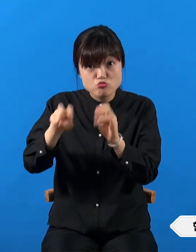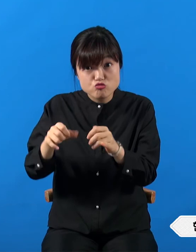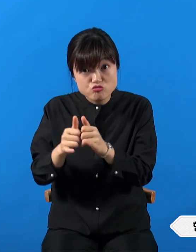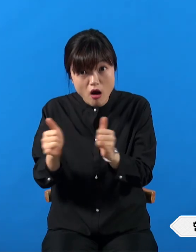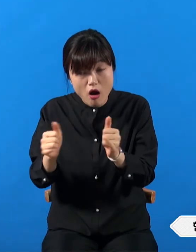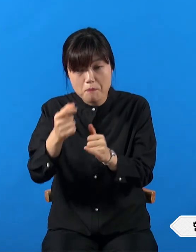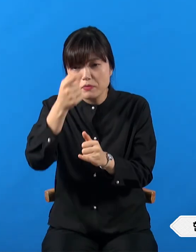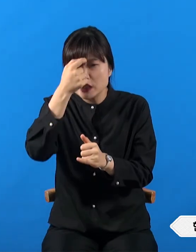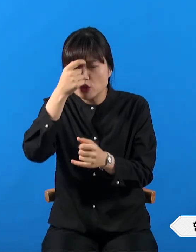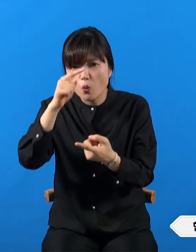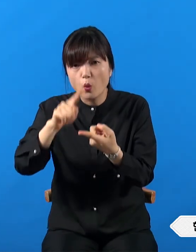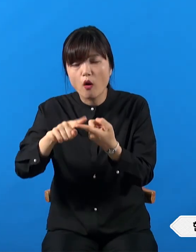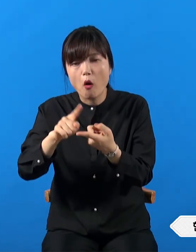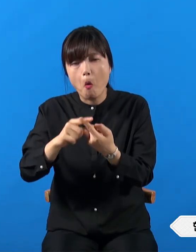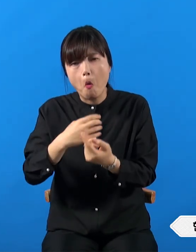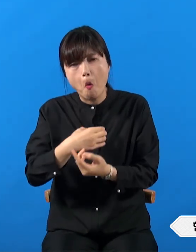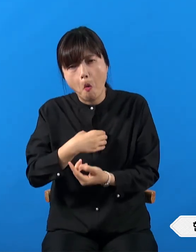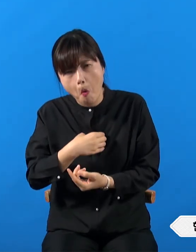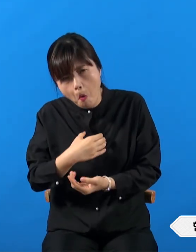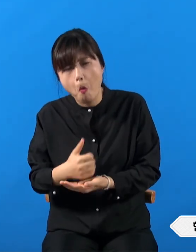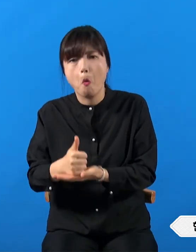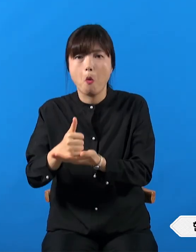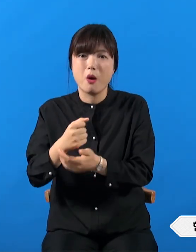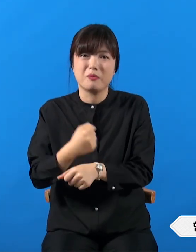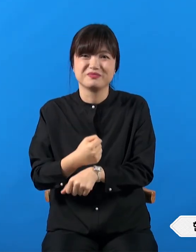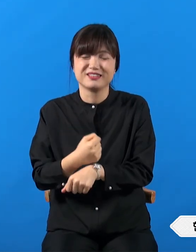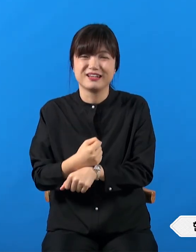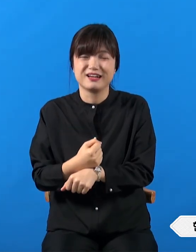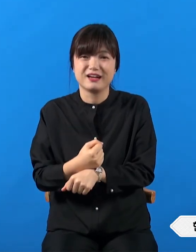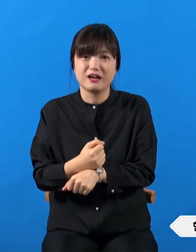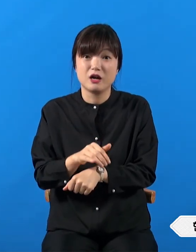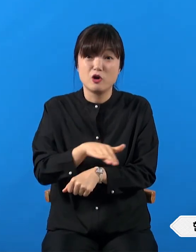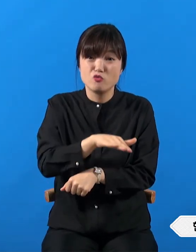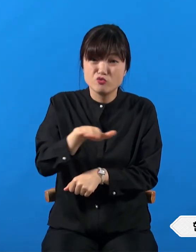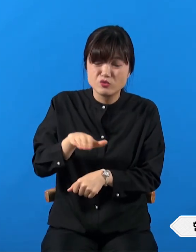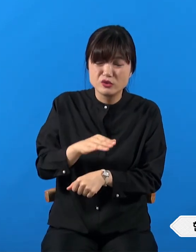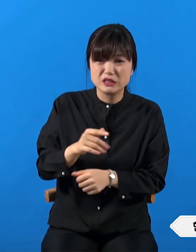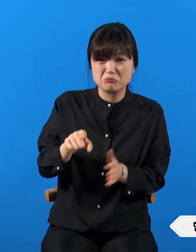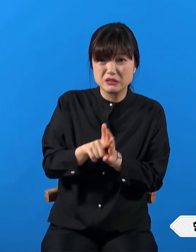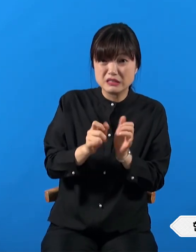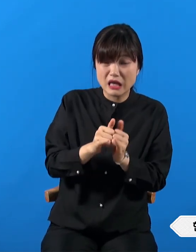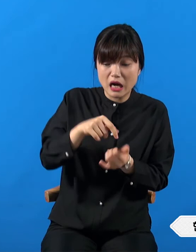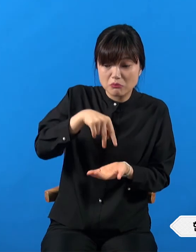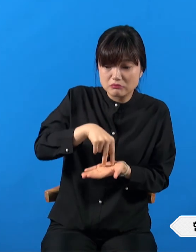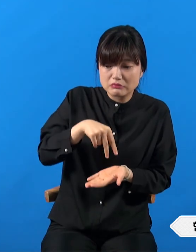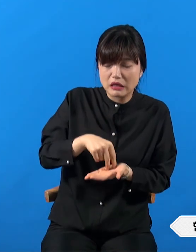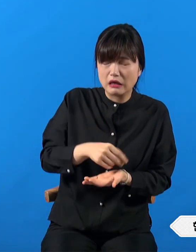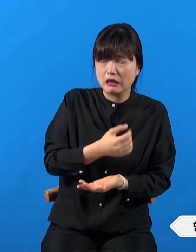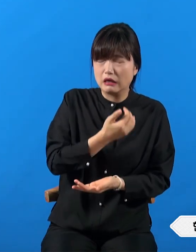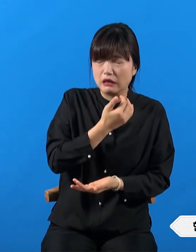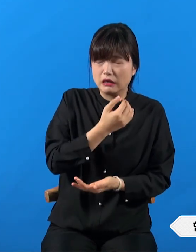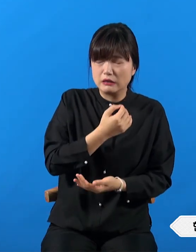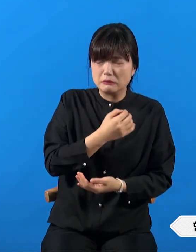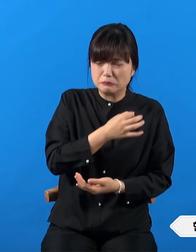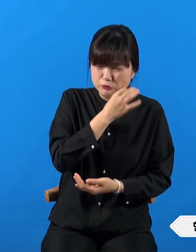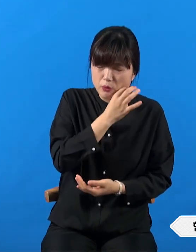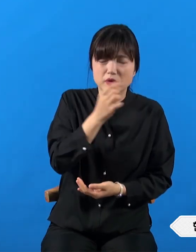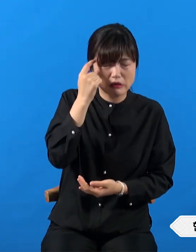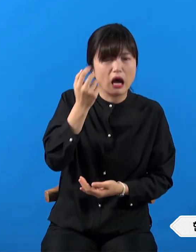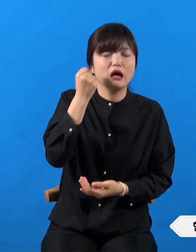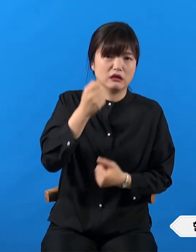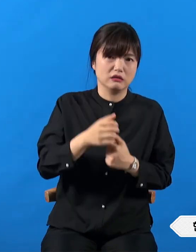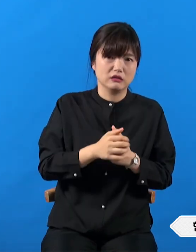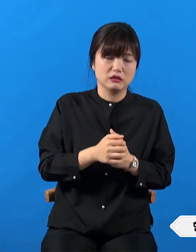불신자들이 오히려 기도를 동경합니다. 그건 우리가 아주 부끄러워해야 될 일이지요. 기도라고